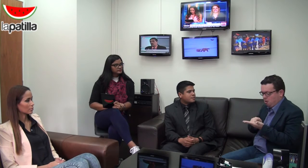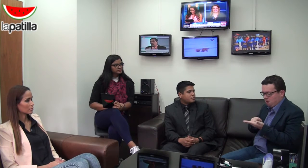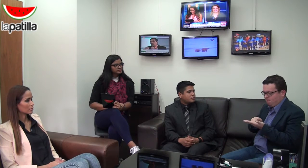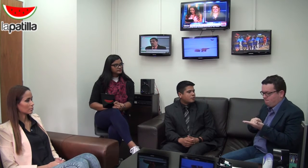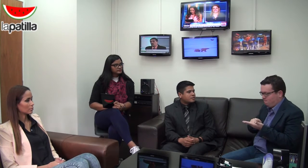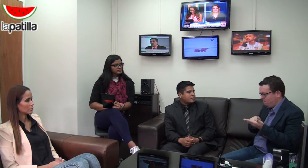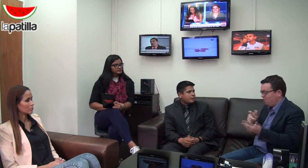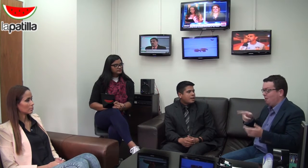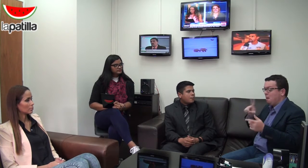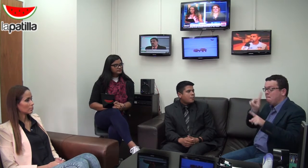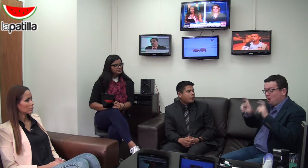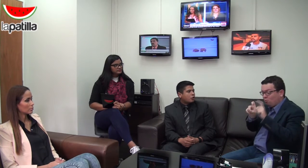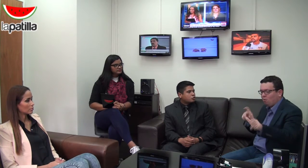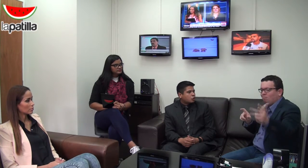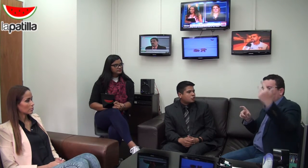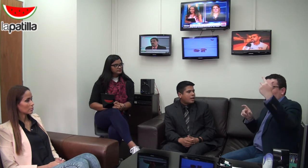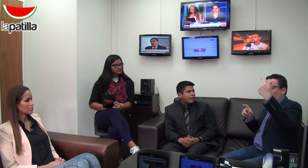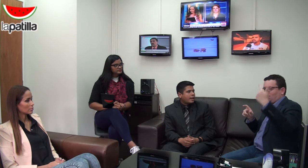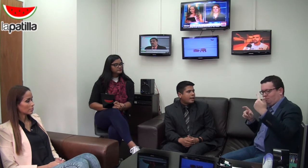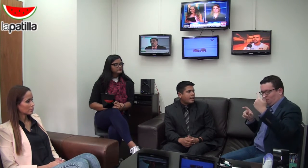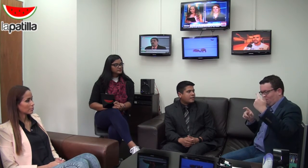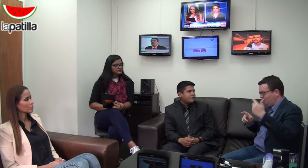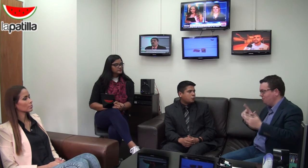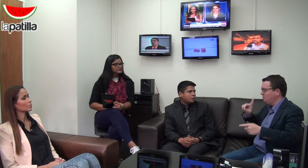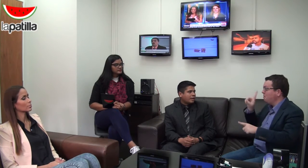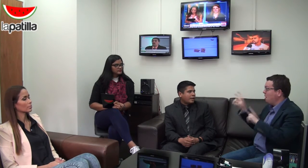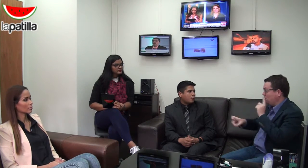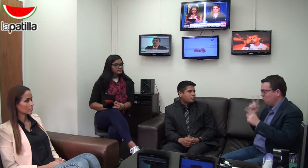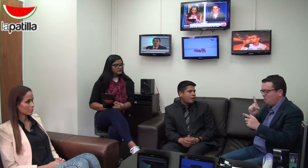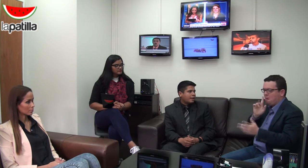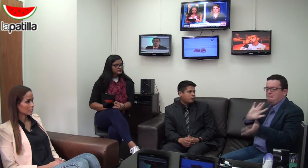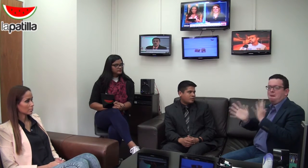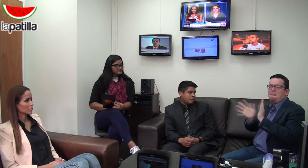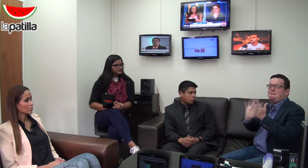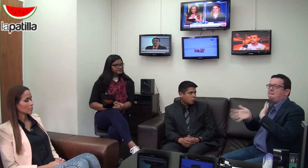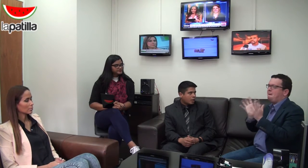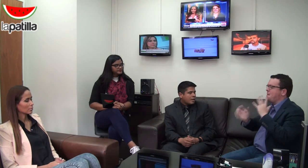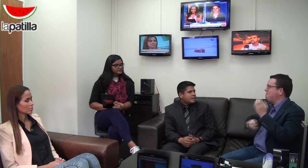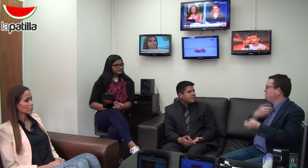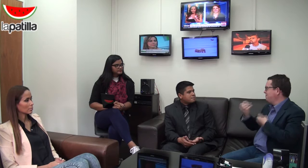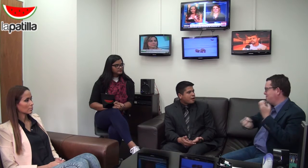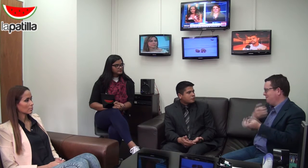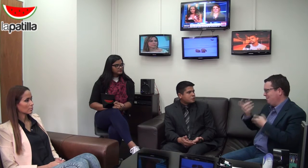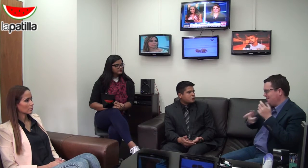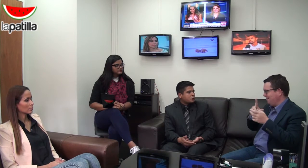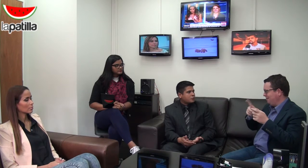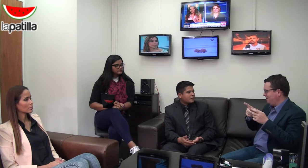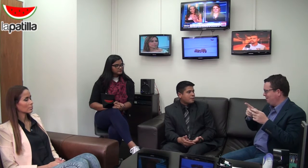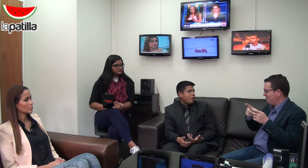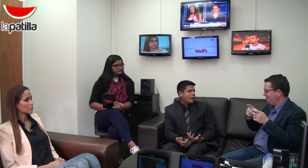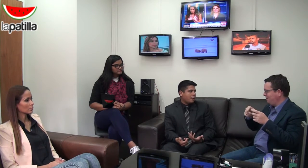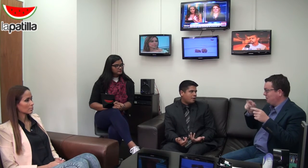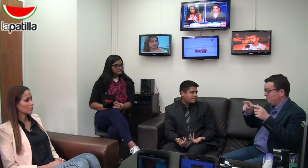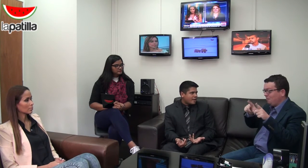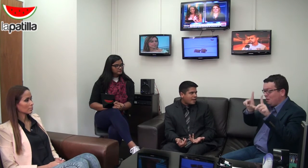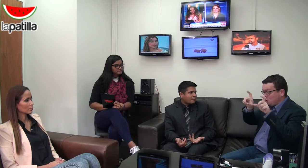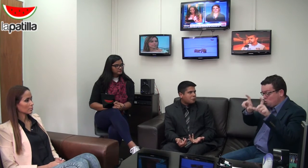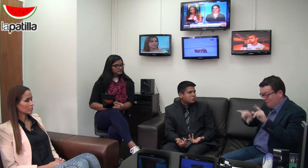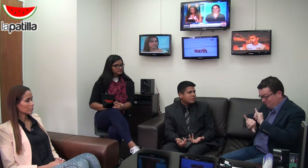es 100% accesible? Bueno, porque los sordos tienen dificultad en cuanto a la lectoescritura. Sin embargo, si nosotros se lo hacemos en lengua de señas las preguntas